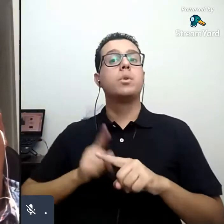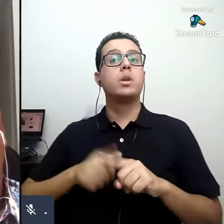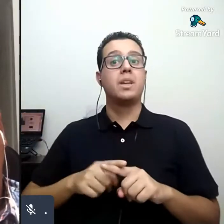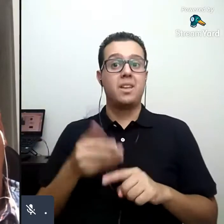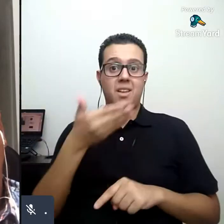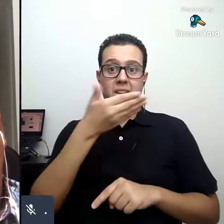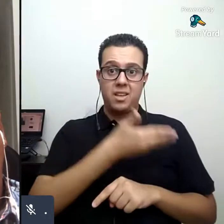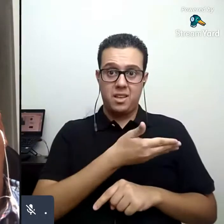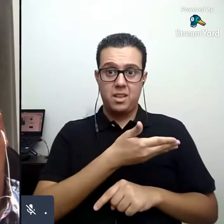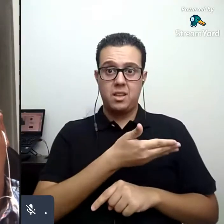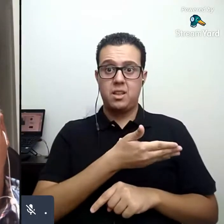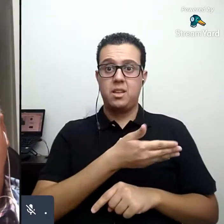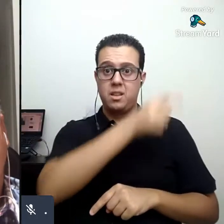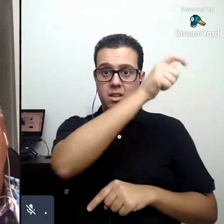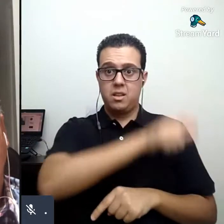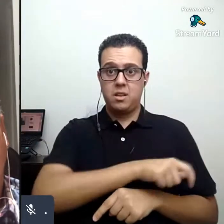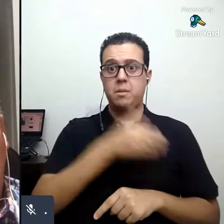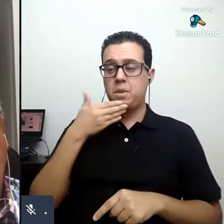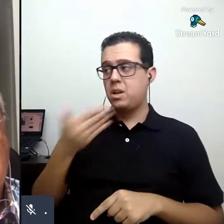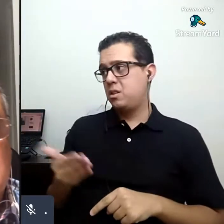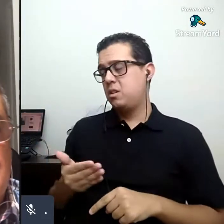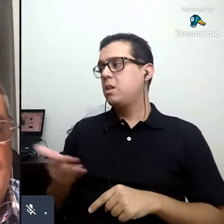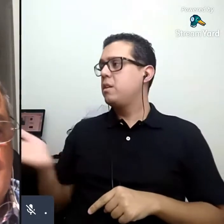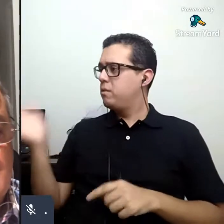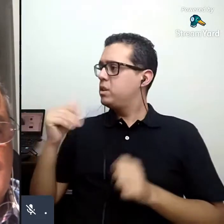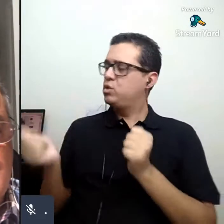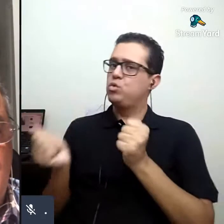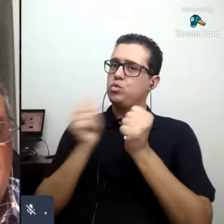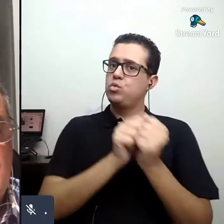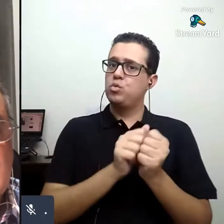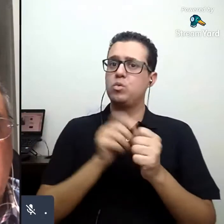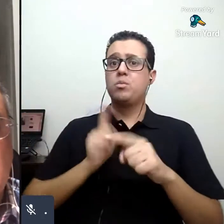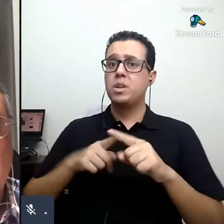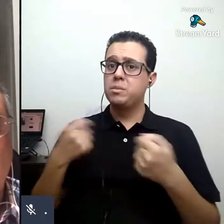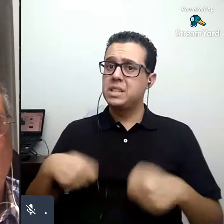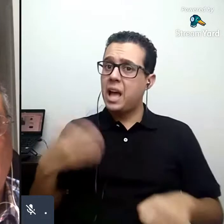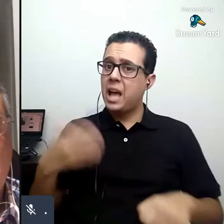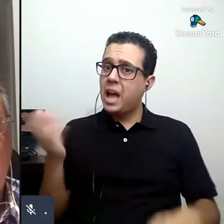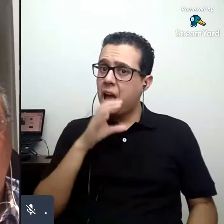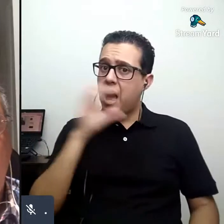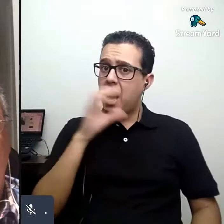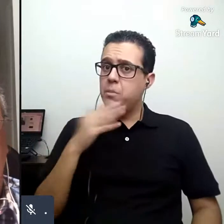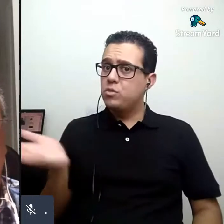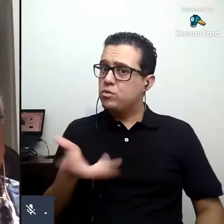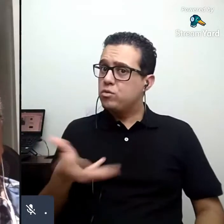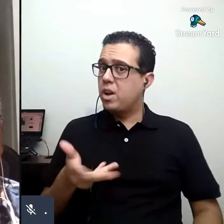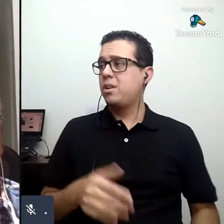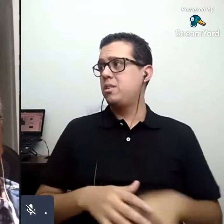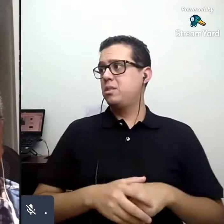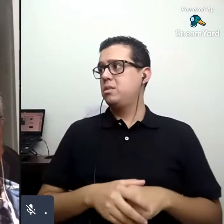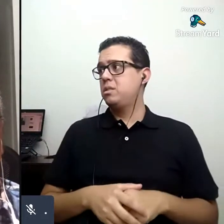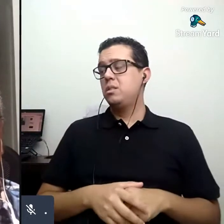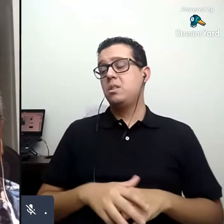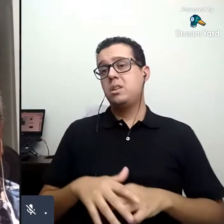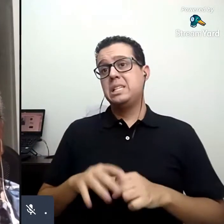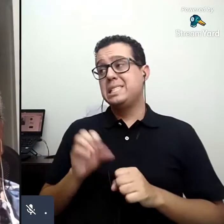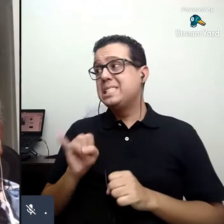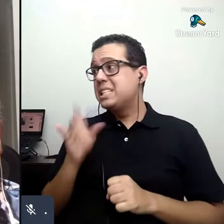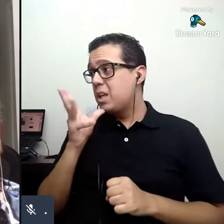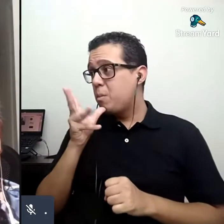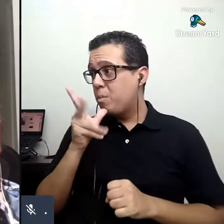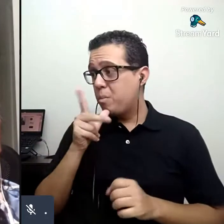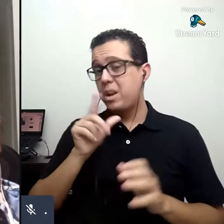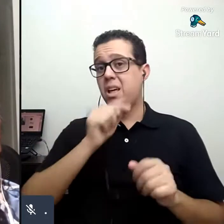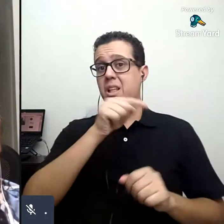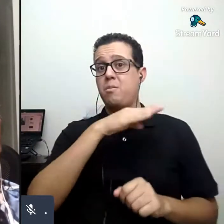ele antes que seja tarde. E ele tenta apressar Jesus. Apesar de Jesus dizer, olha,